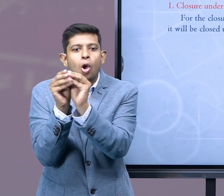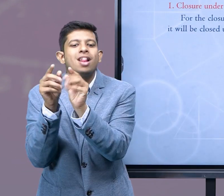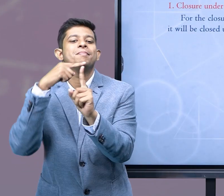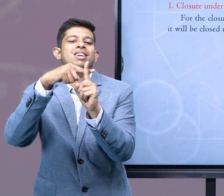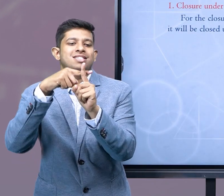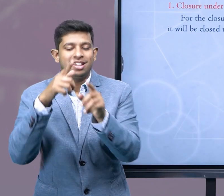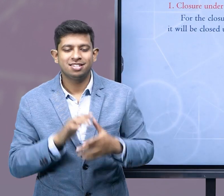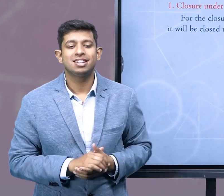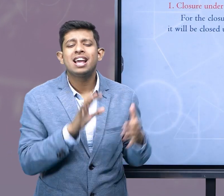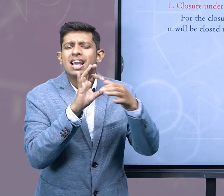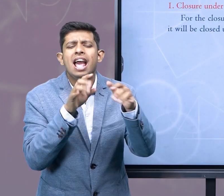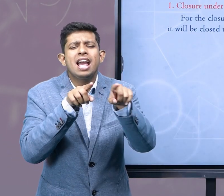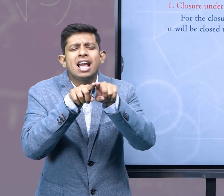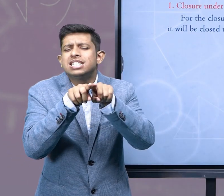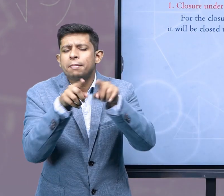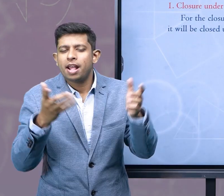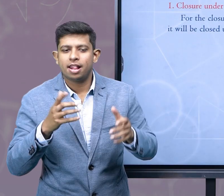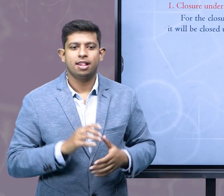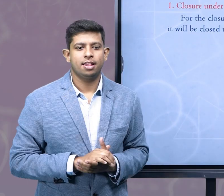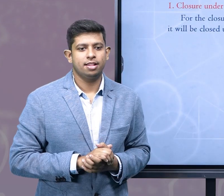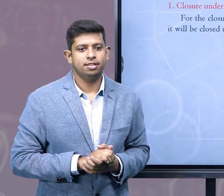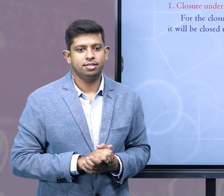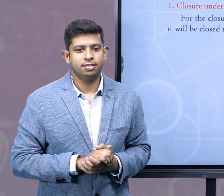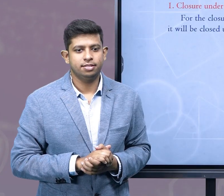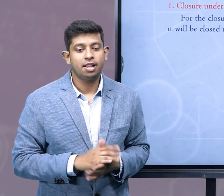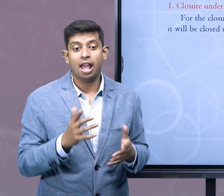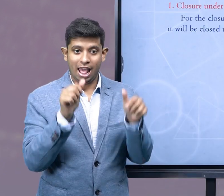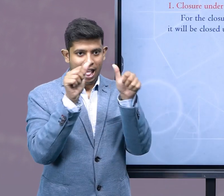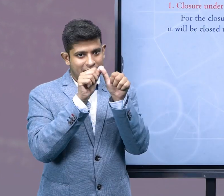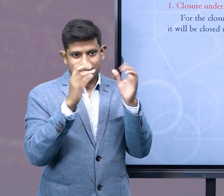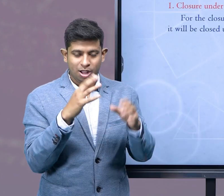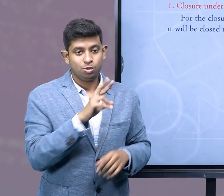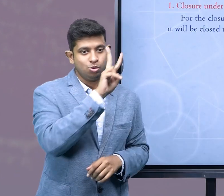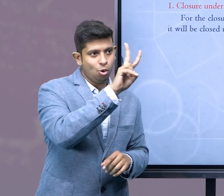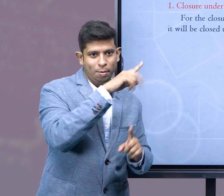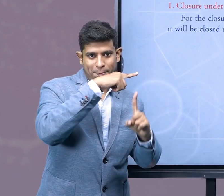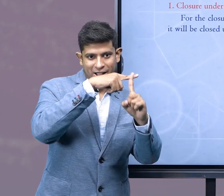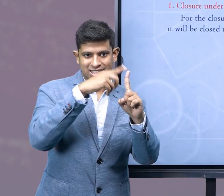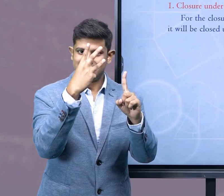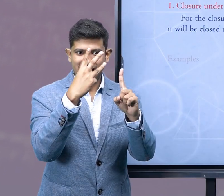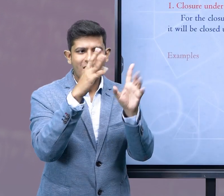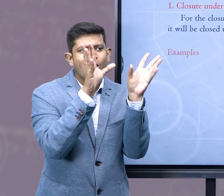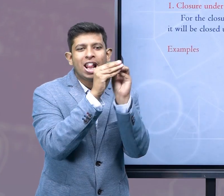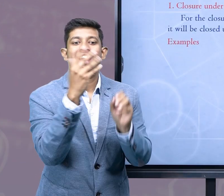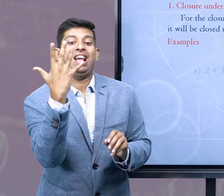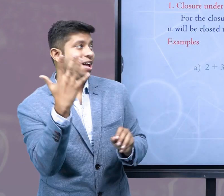2 पूर्णांकों का योग भी एक पूर्णांक होना चाहिए, तब इसे योग के